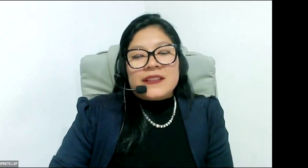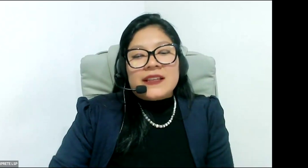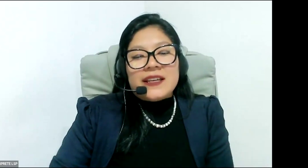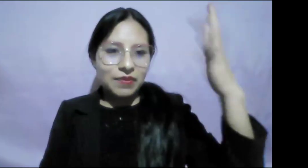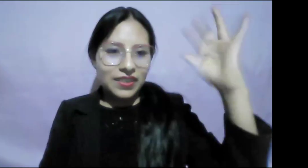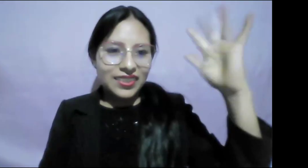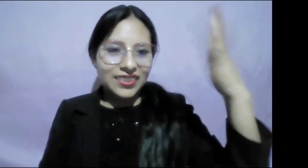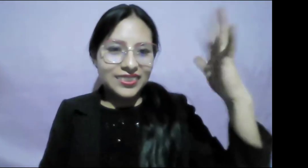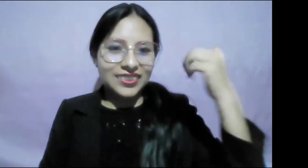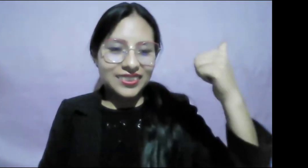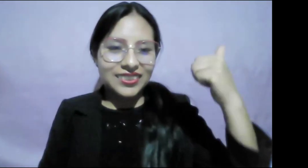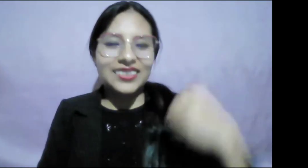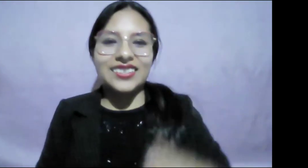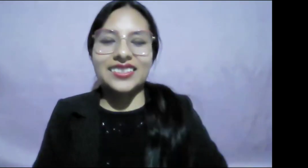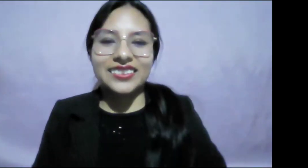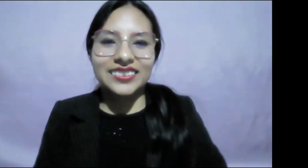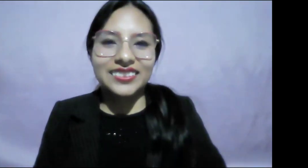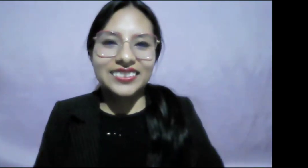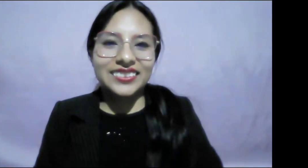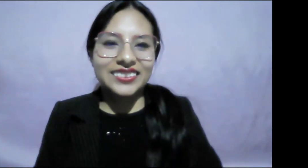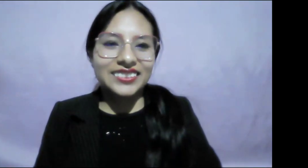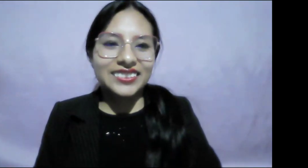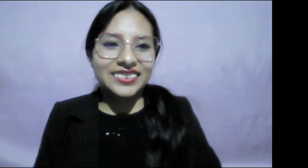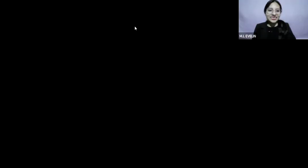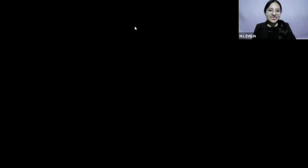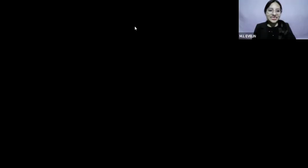cajamarca excelente Muy bien